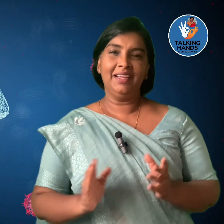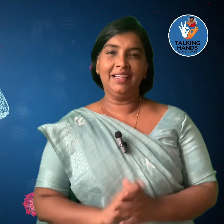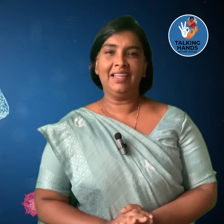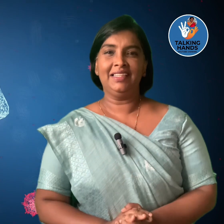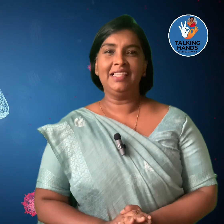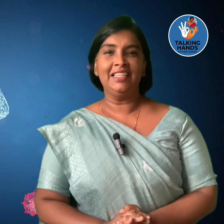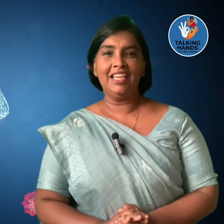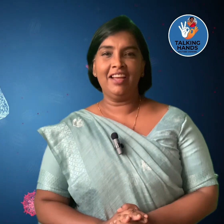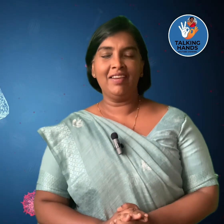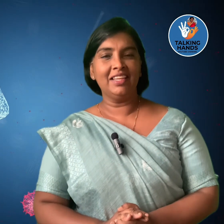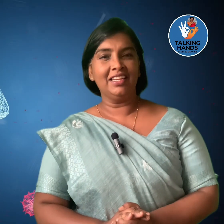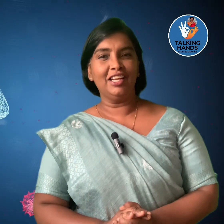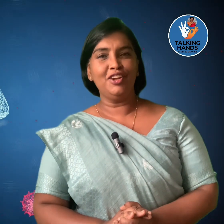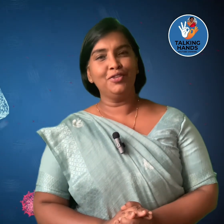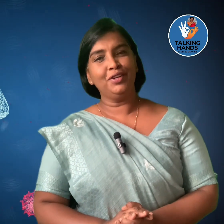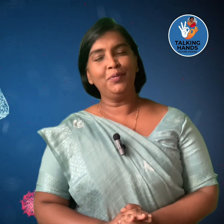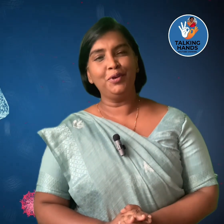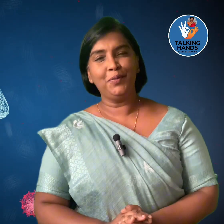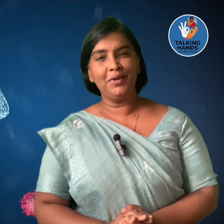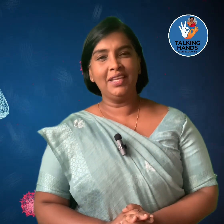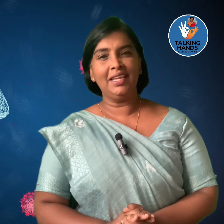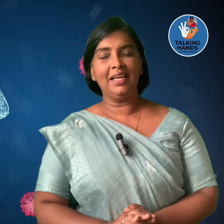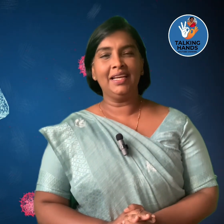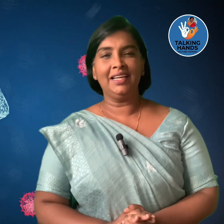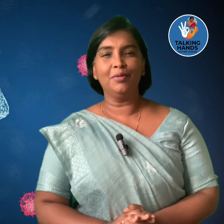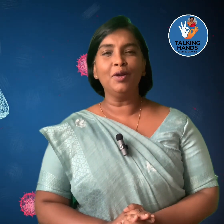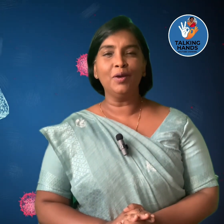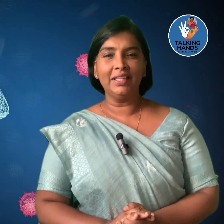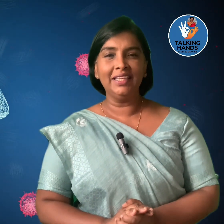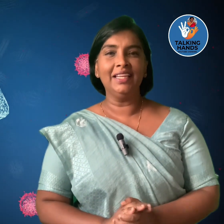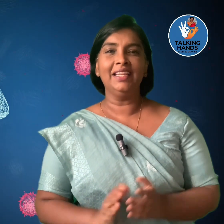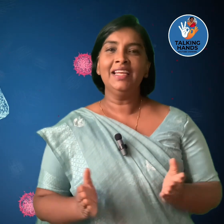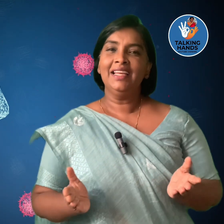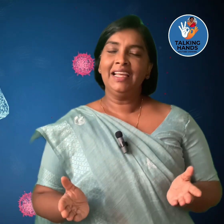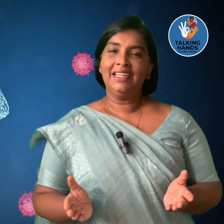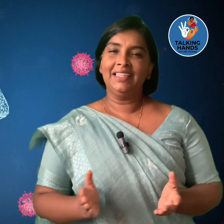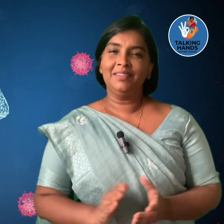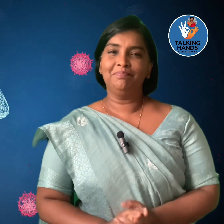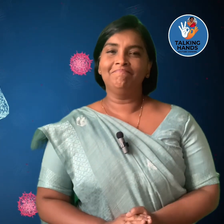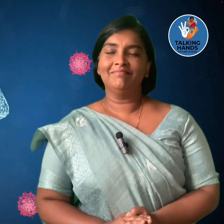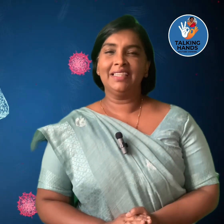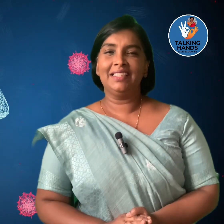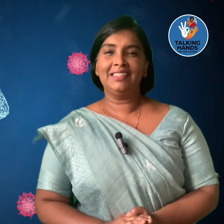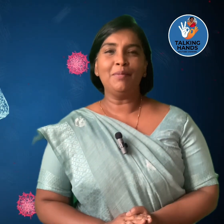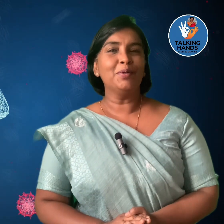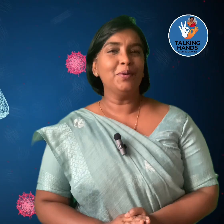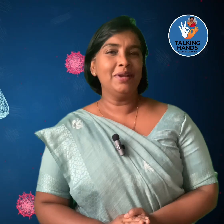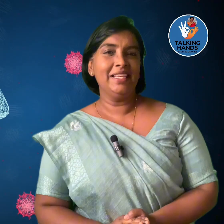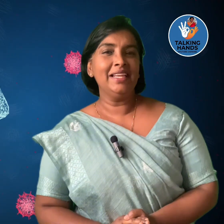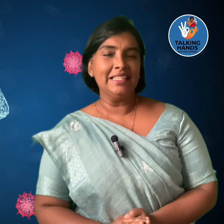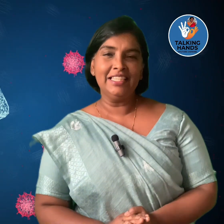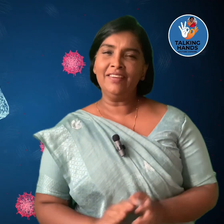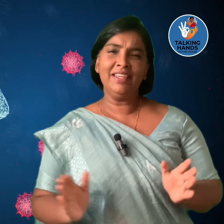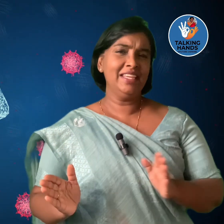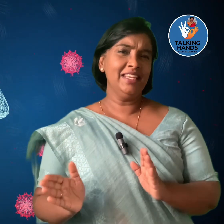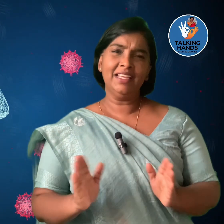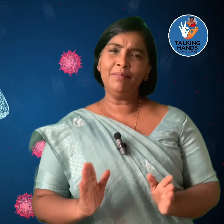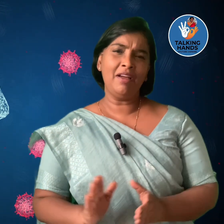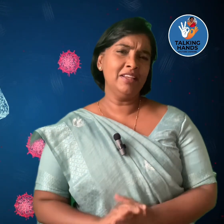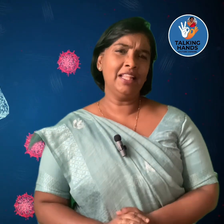අර සංඥාවක් ඉගෙන ගන්නකොට පොඩි ඔයගොල්ලෝගේ තියෙන අර සබකෝලේ රැචා ඒ කියන එක හිතන්න